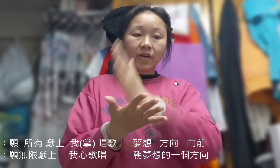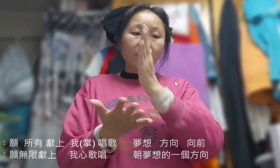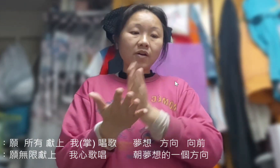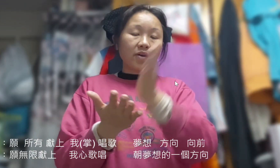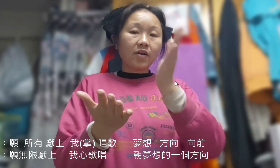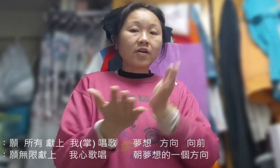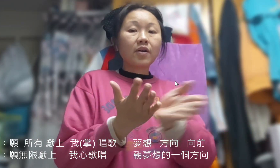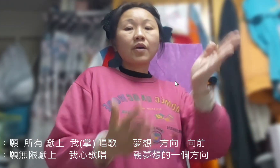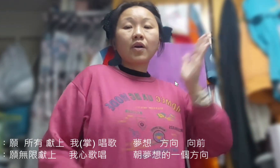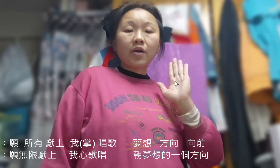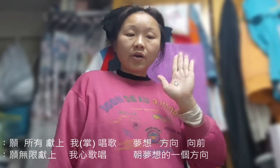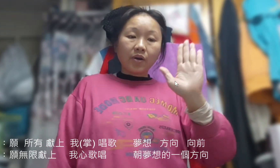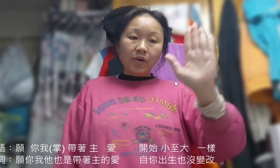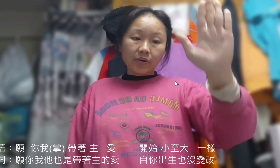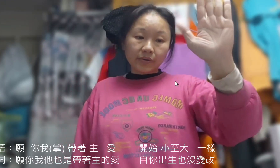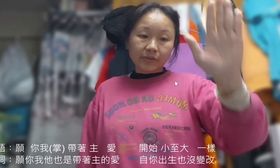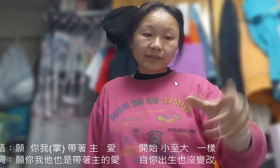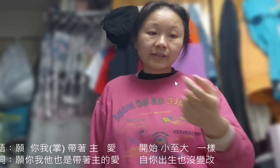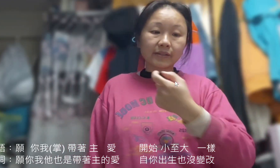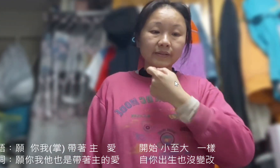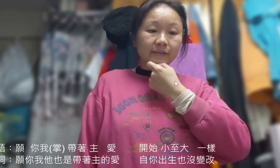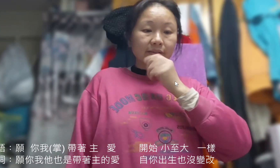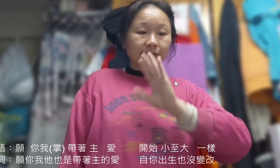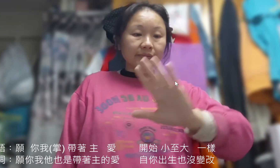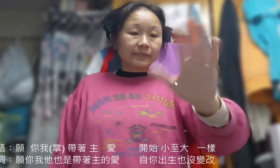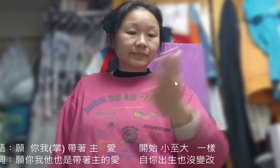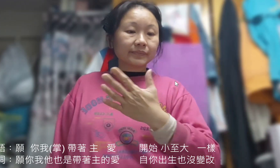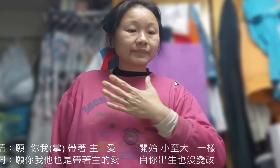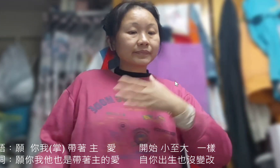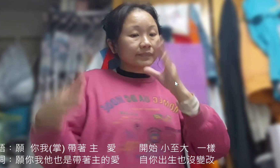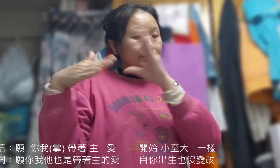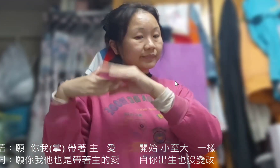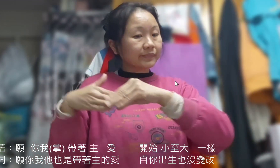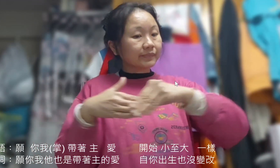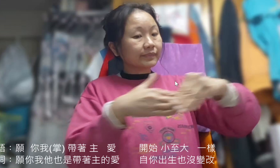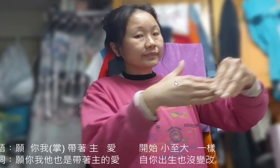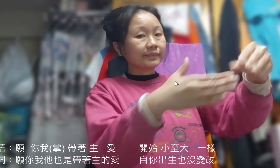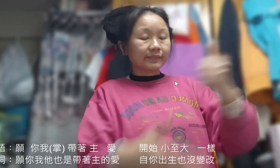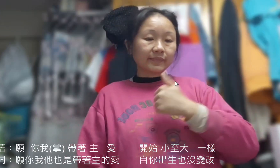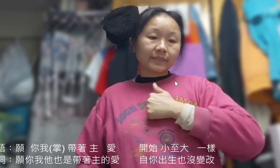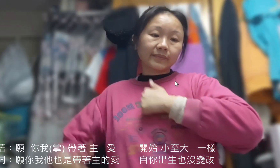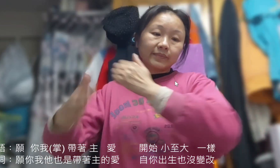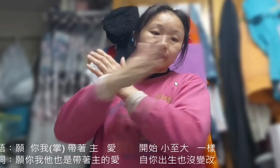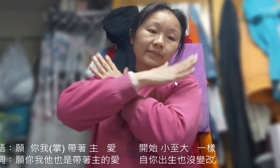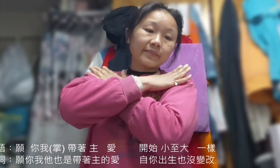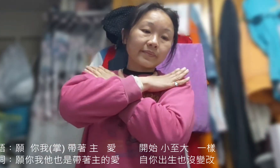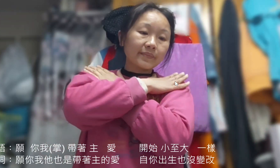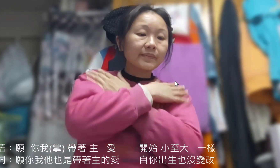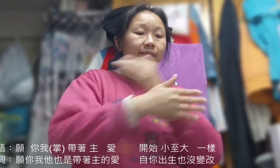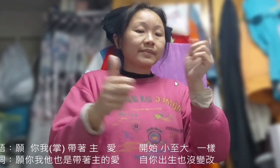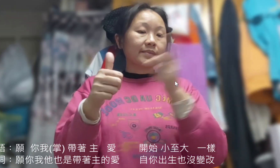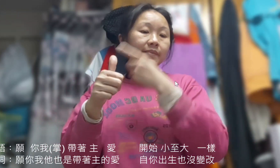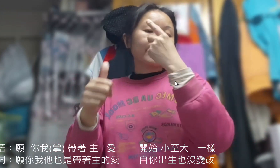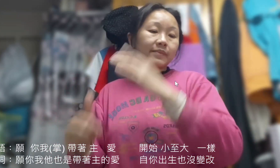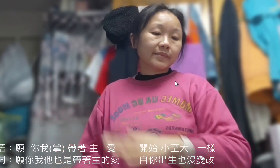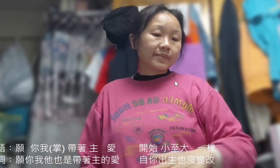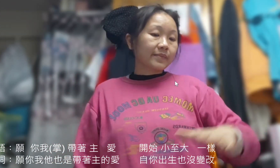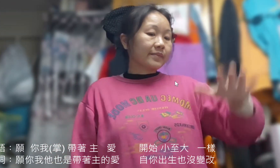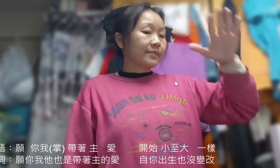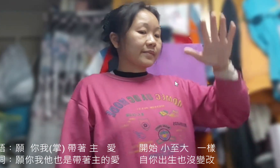方向。願你我他也是帶着主的愛，自你出生也沒